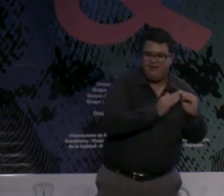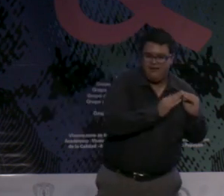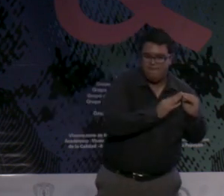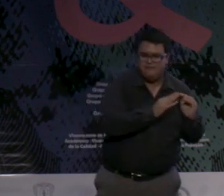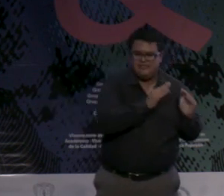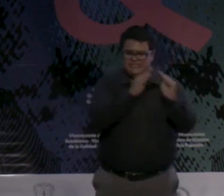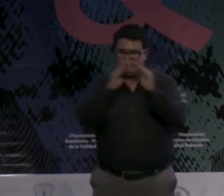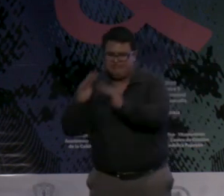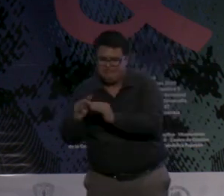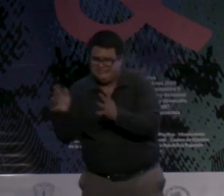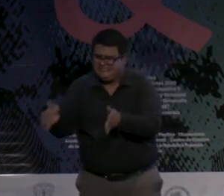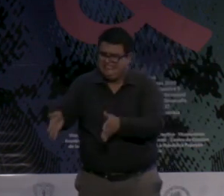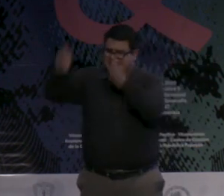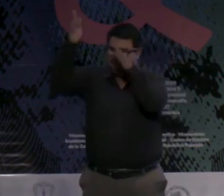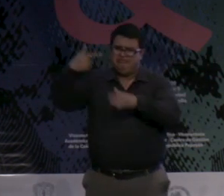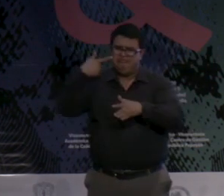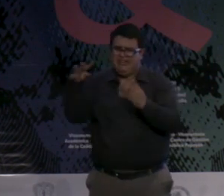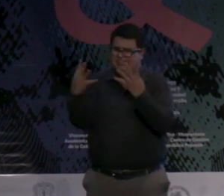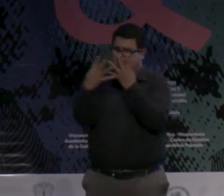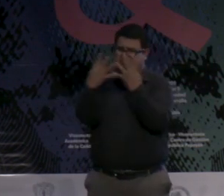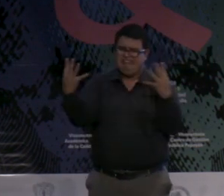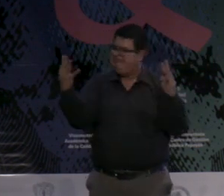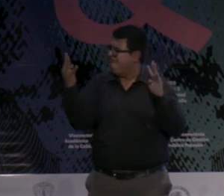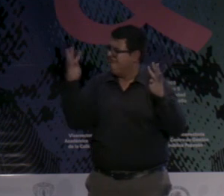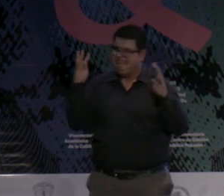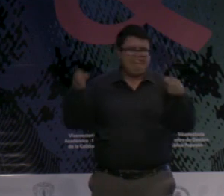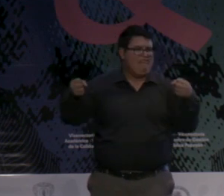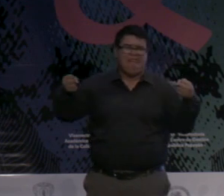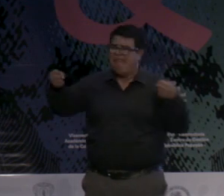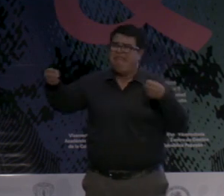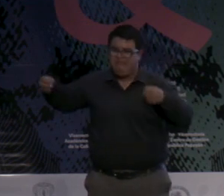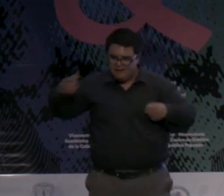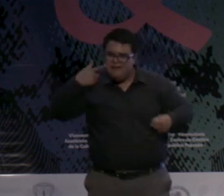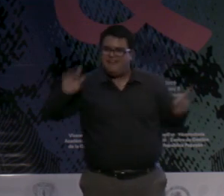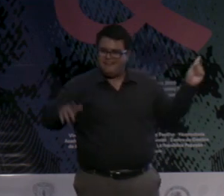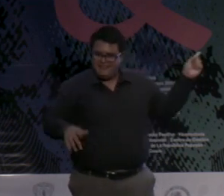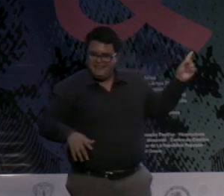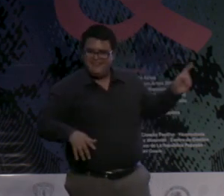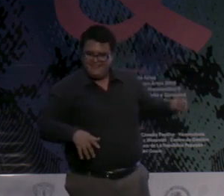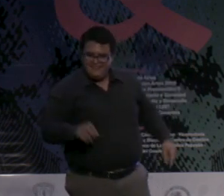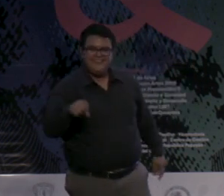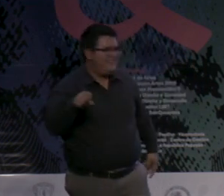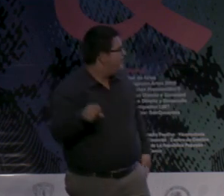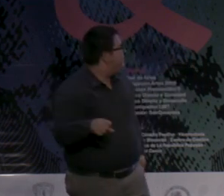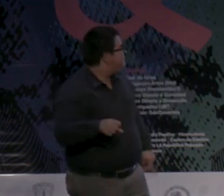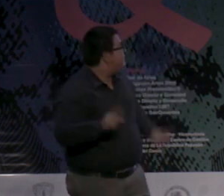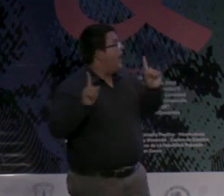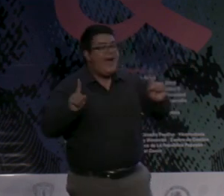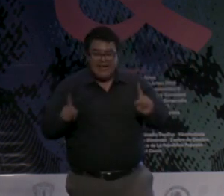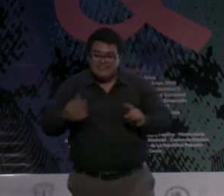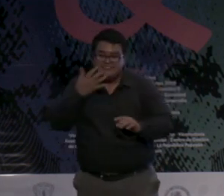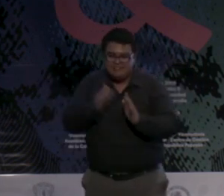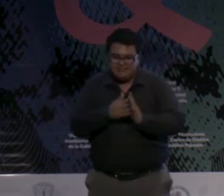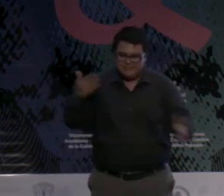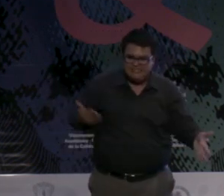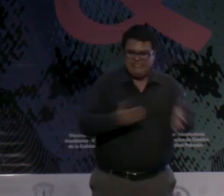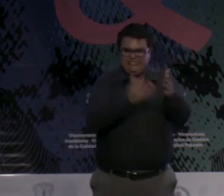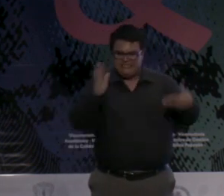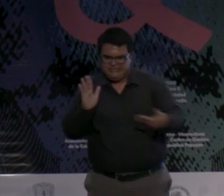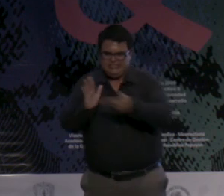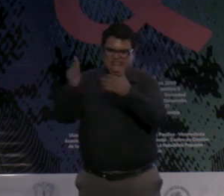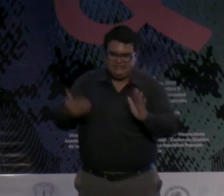atención porque realmente parecen atrapados en estos lugares y vengo a mirar, estas varillas de este edificio no son esperanzas, no, esperanzas son las